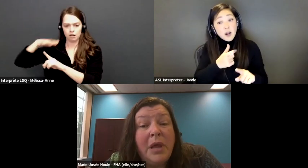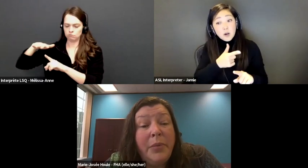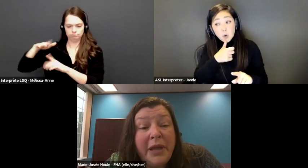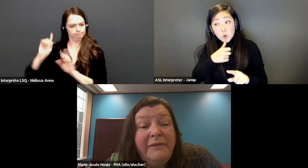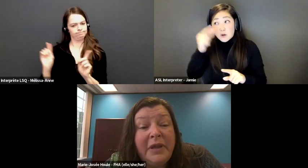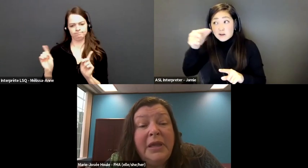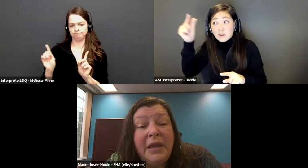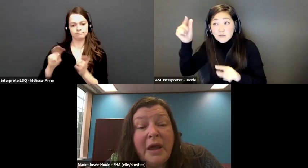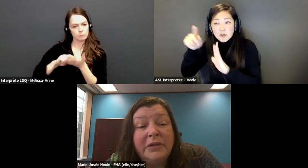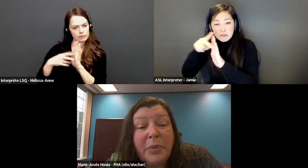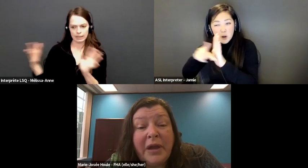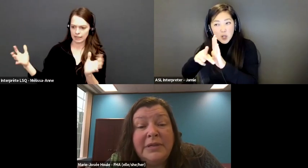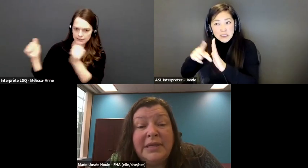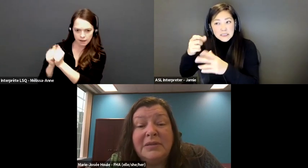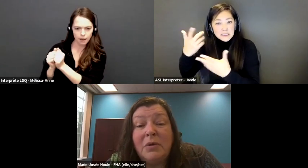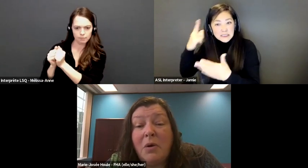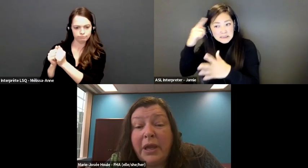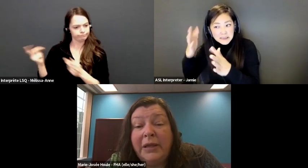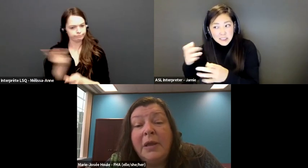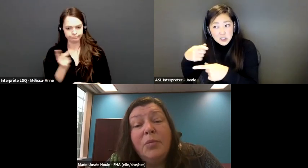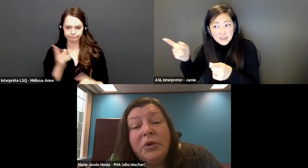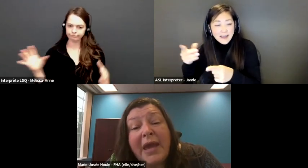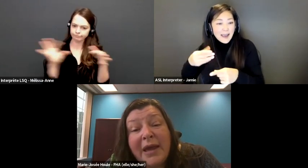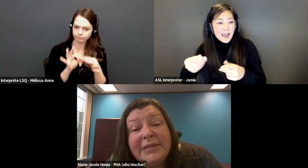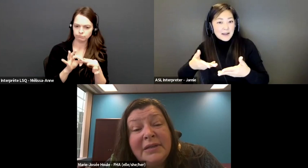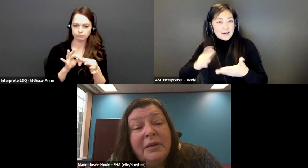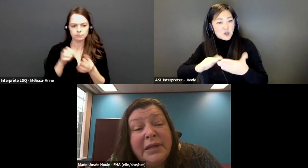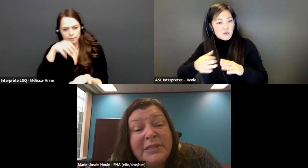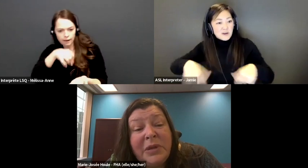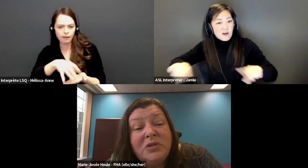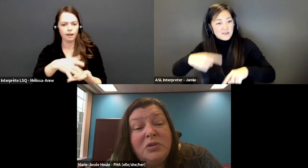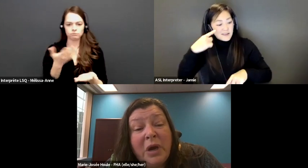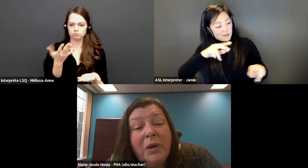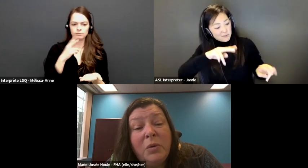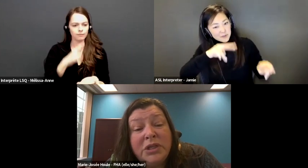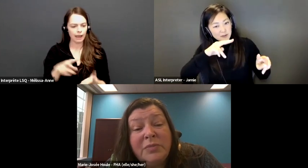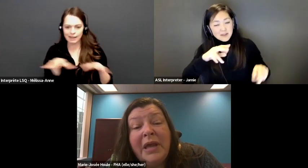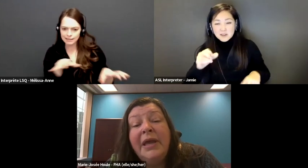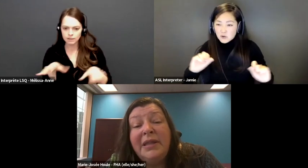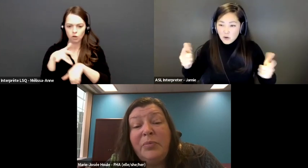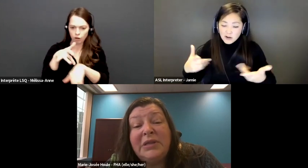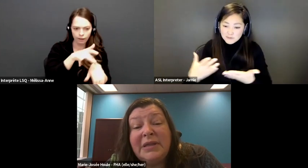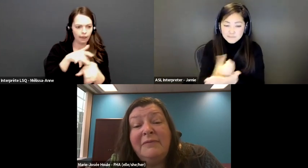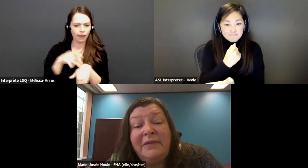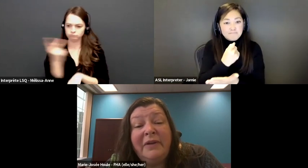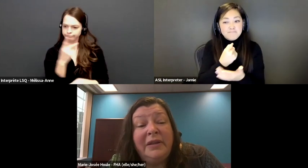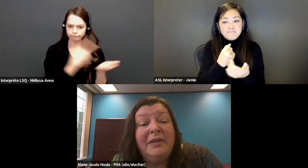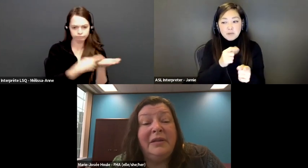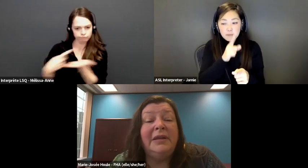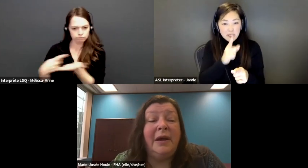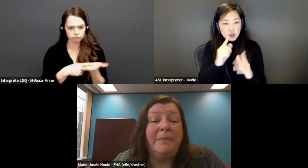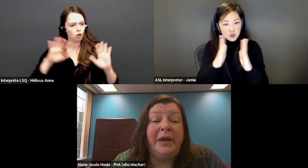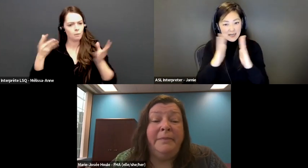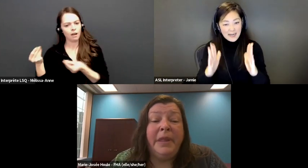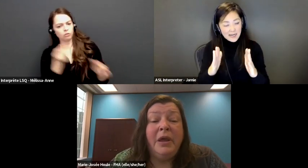ensemble planifier et entreprendre des actions concrètes pour garantir le respect du droit au logement des personnes vivant dans